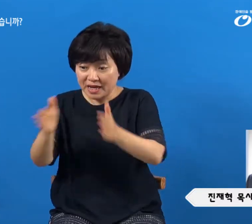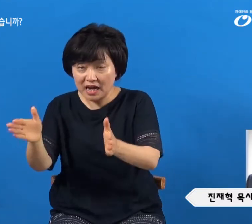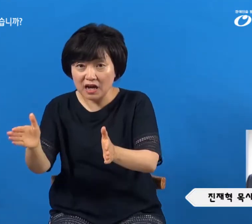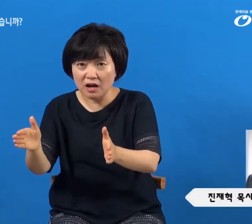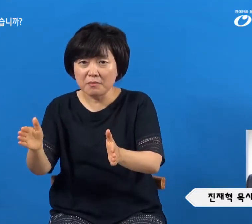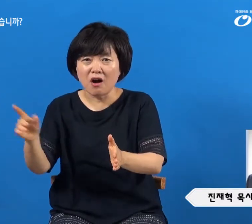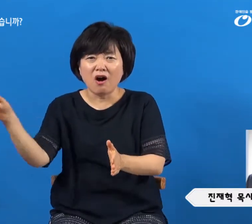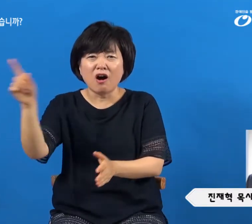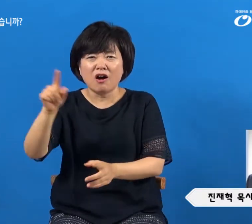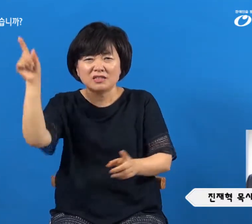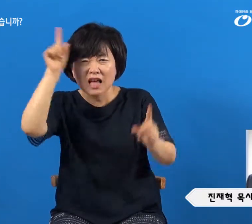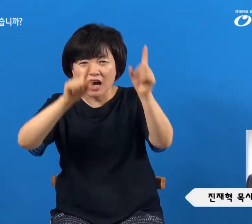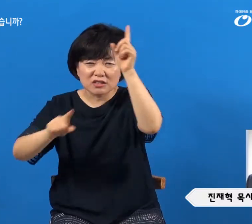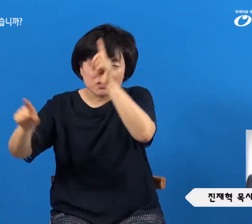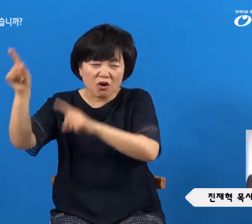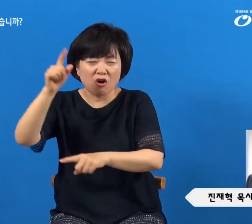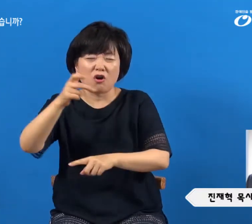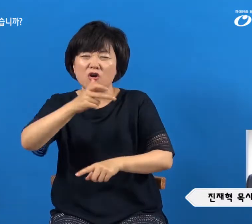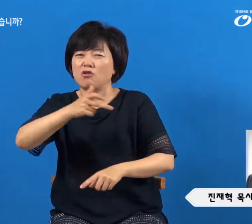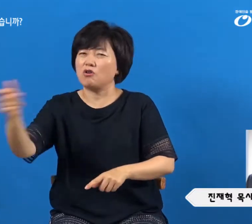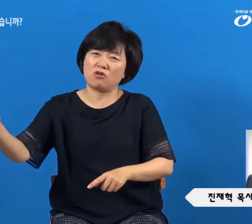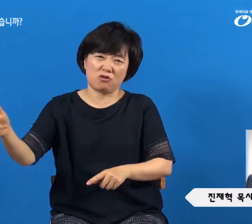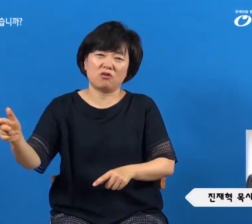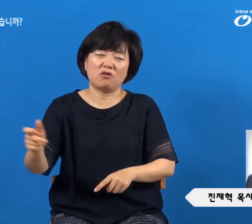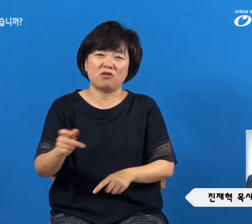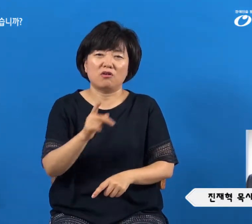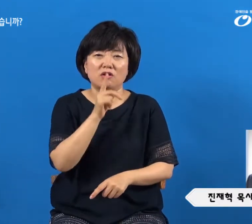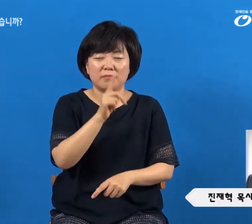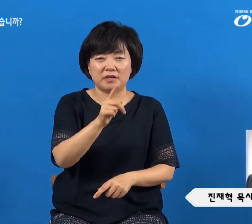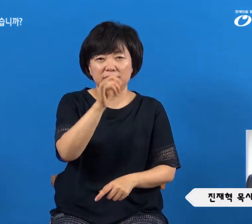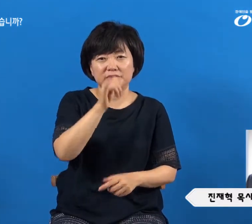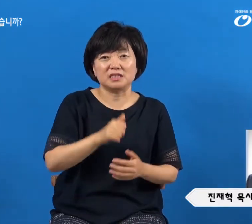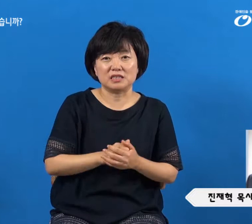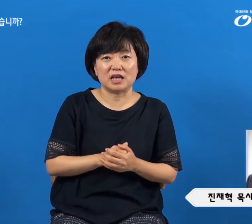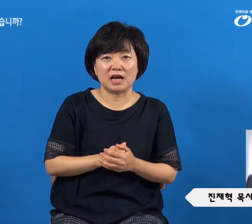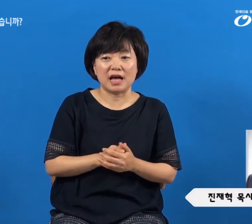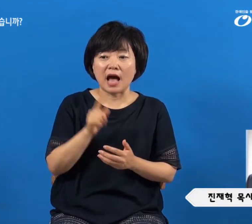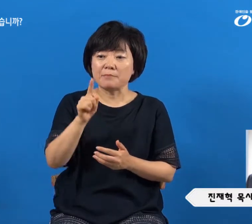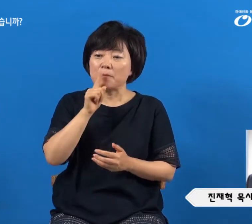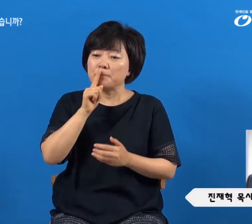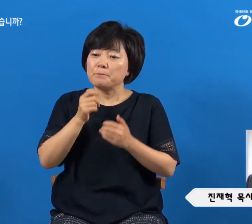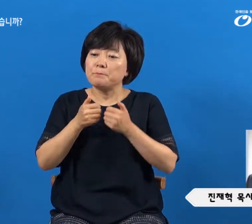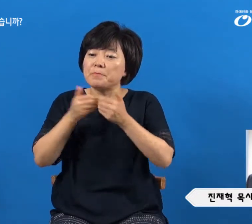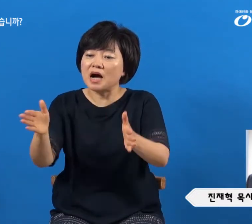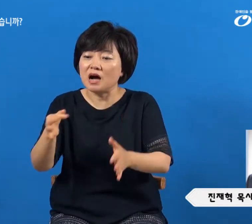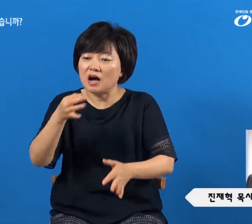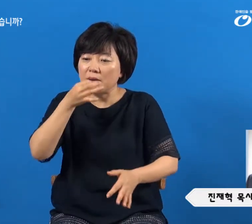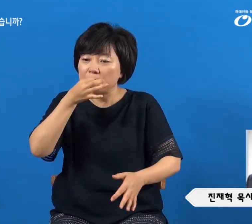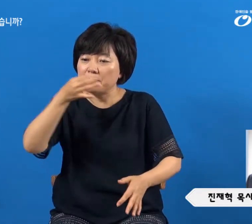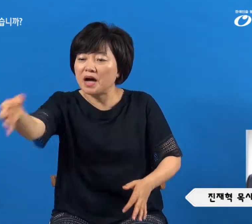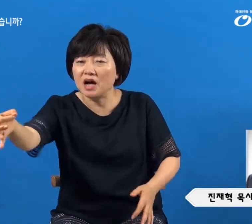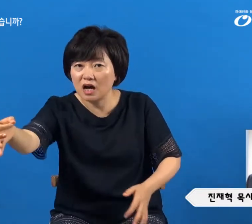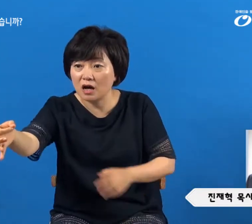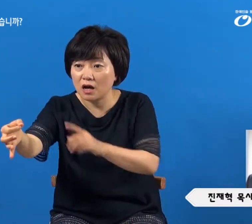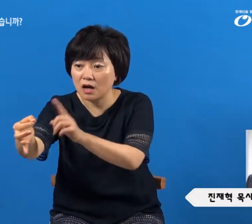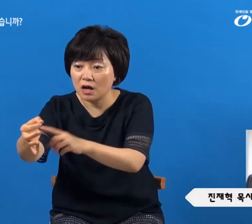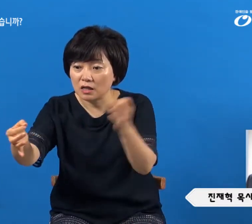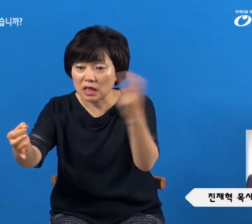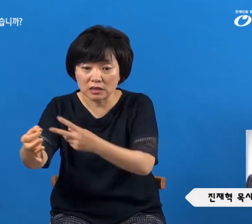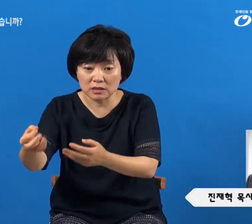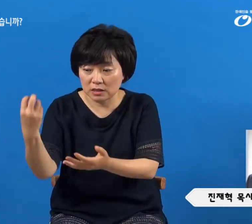나가면 얼마나 많은 상처를 입는지 모릅니다. 한 번 내뱉은 말을 다시 담을